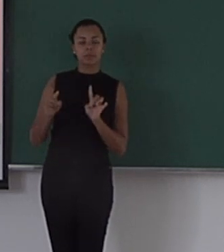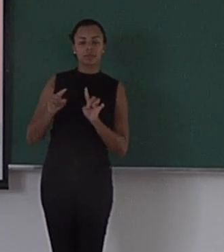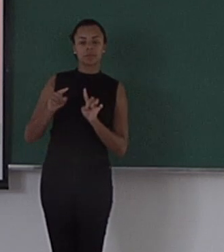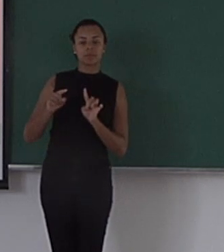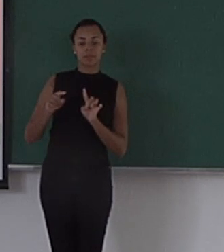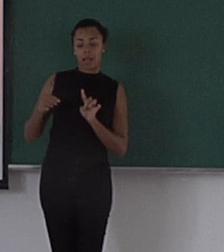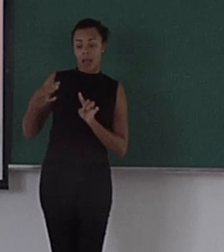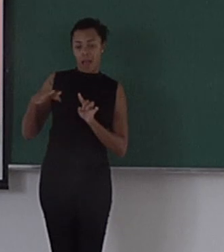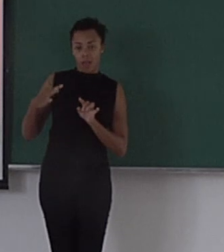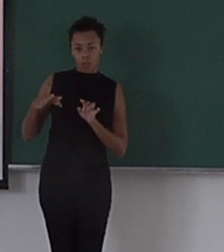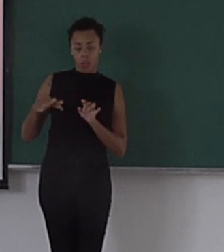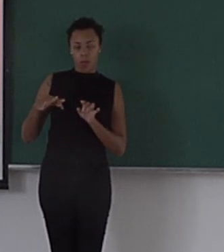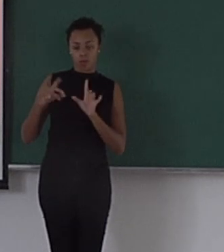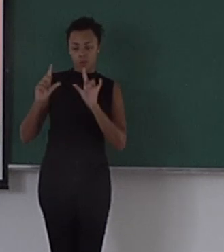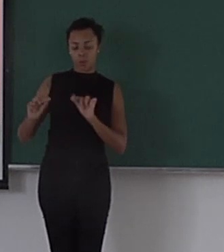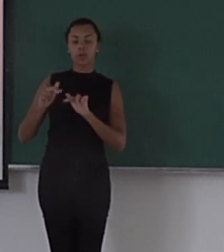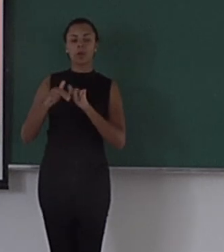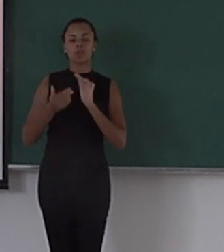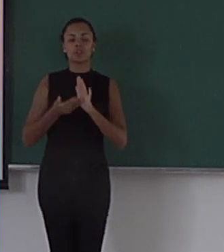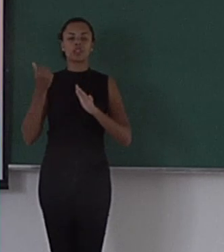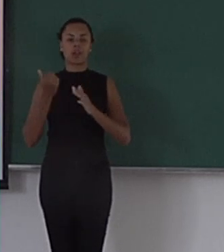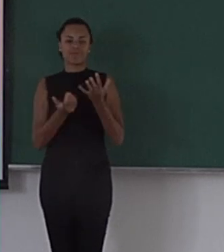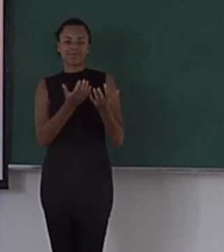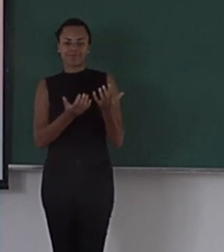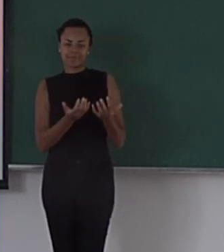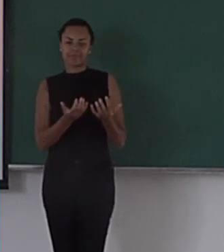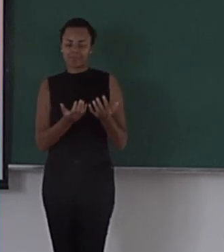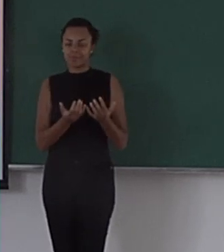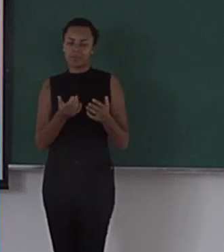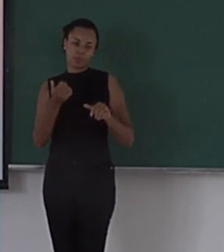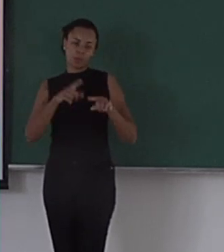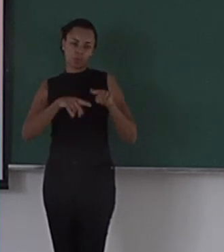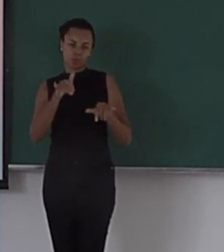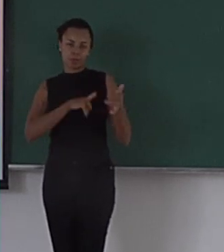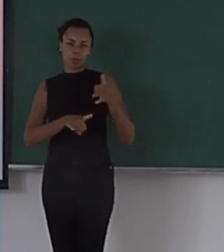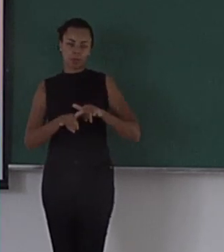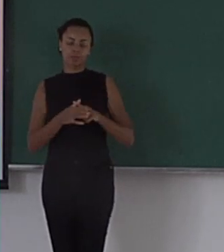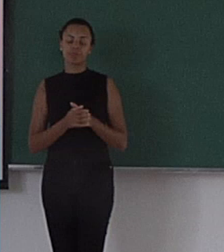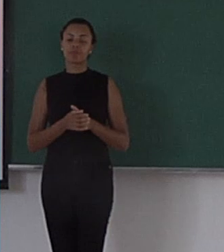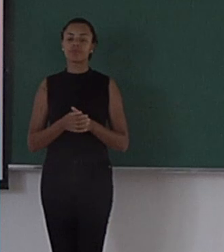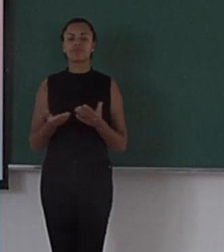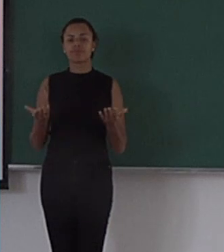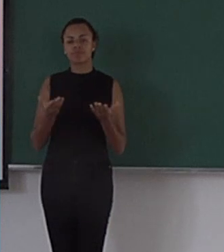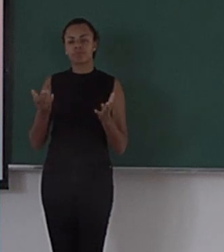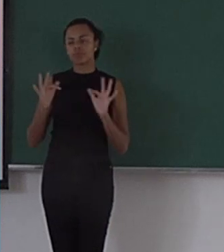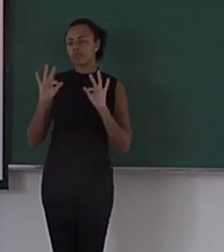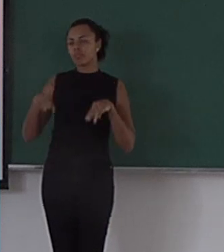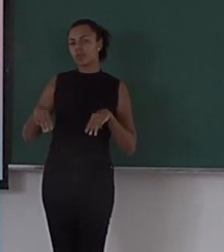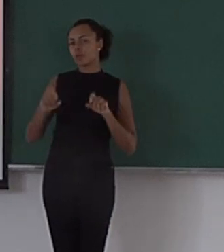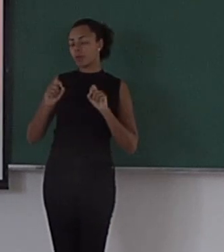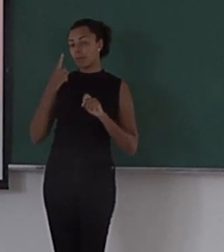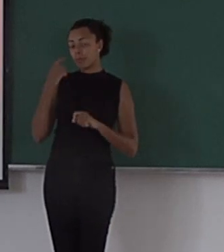tira a dor porque ele tira o agente agressor. Tá? E outra coisa importante, só para a gente terminar, já estamos na nossa reta